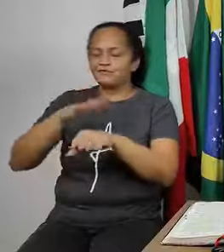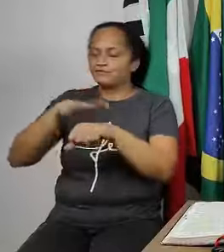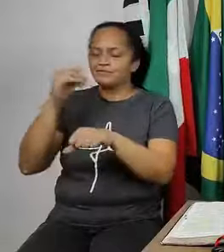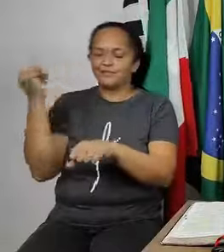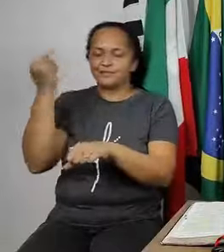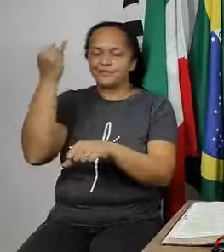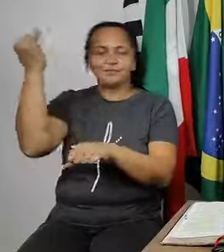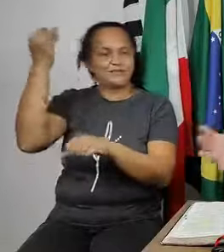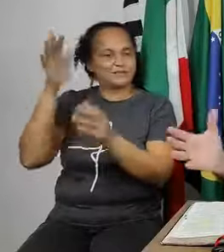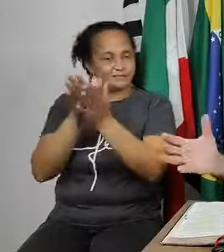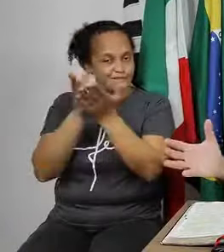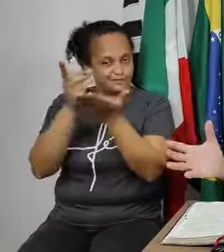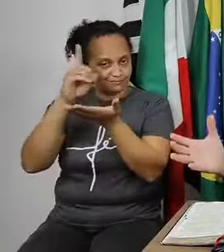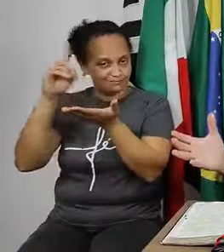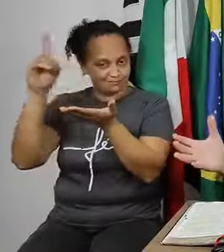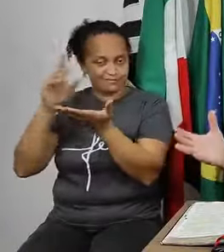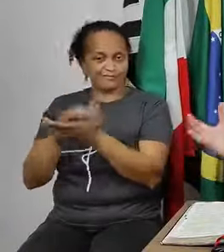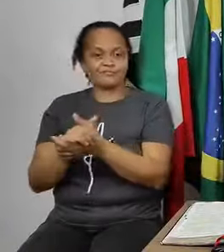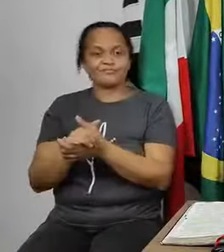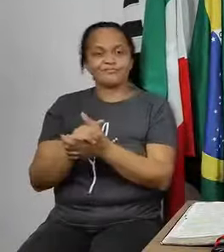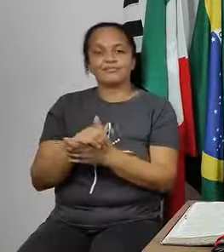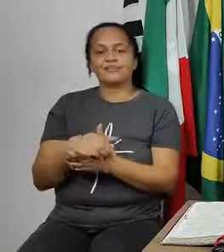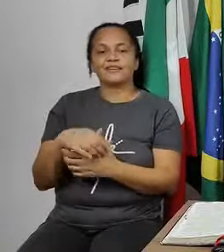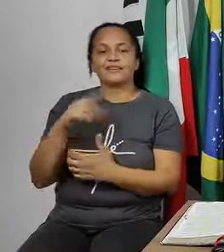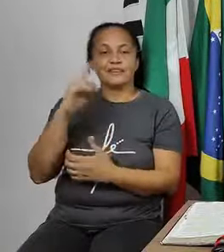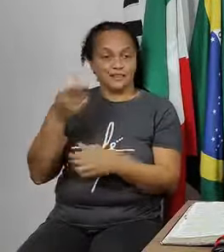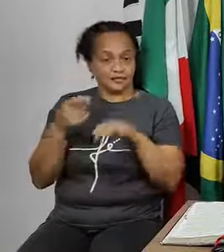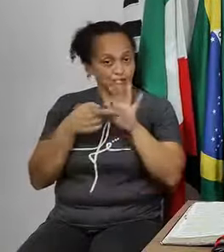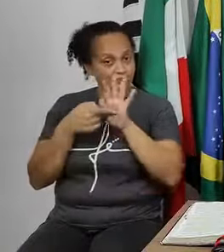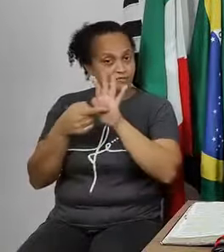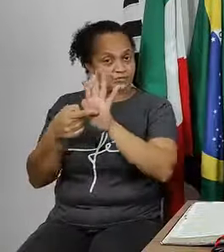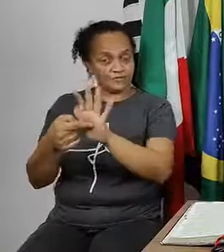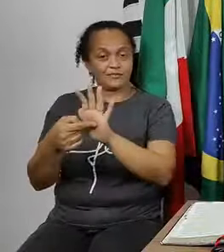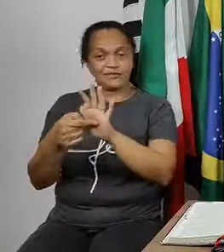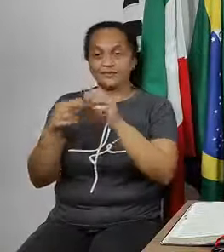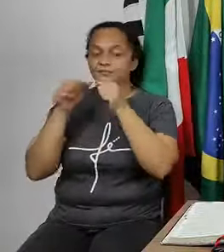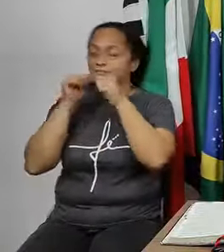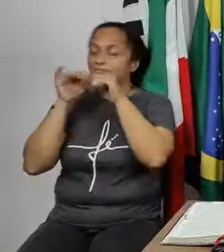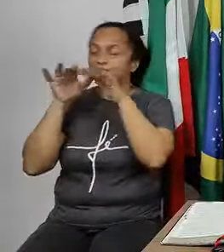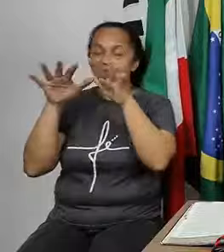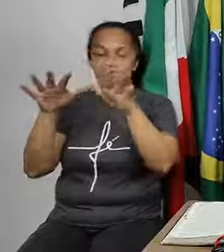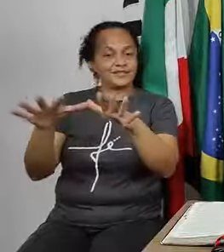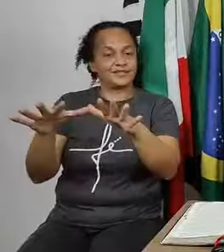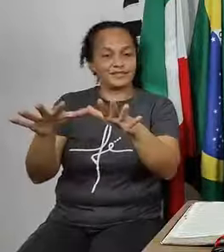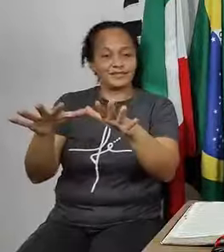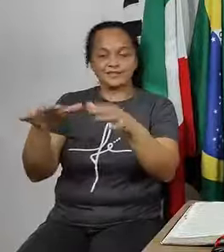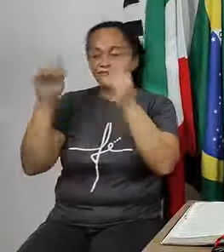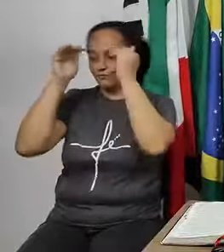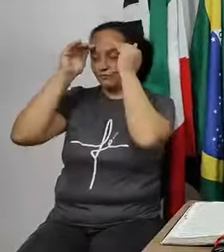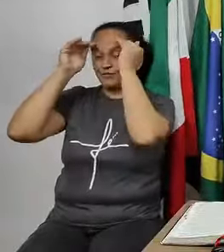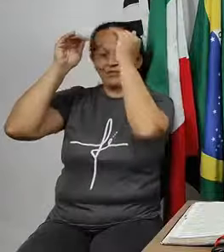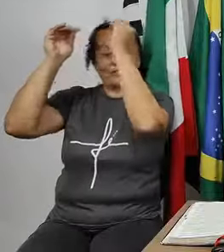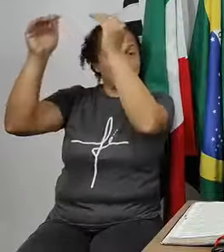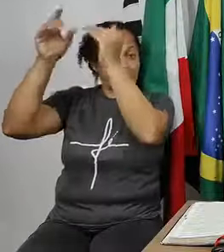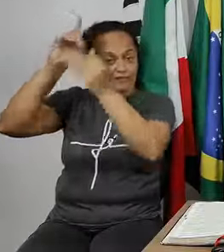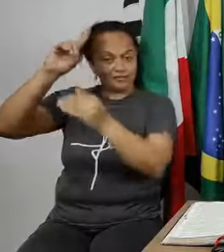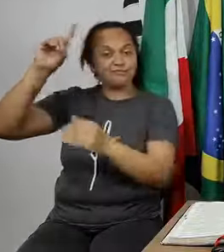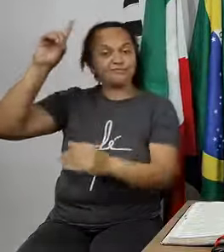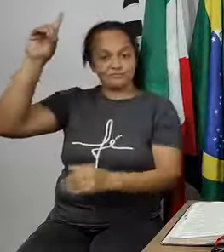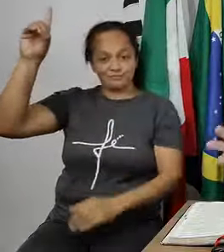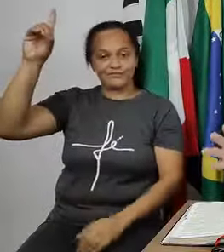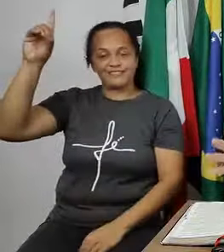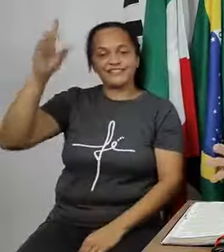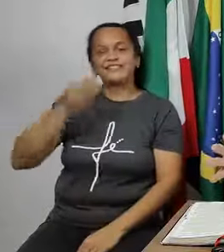da Bíblia. É o fator determinante para sermos abençoados, honrados por Deus